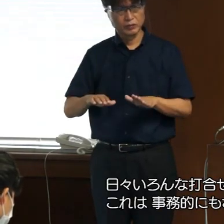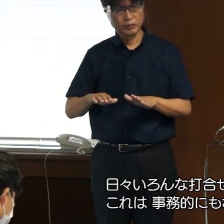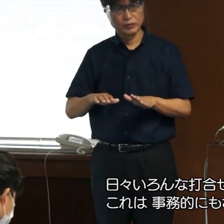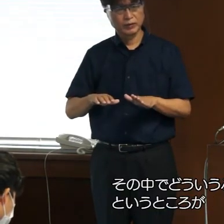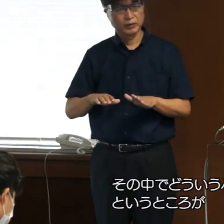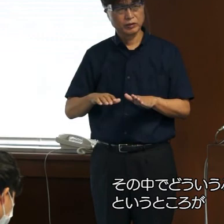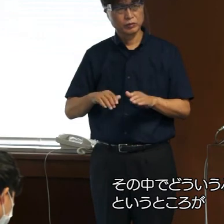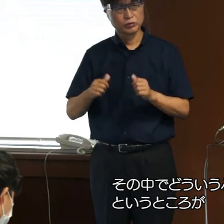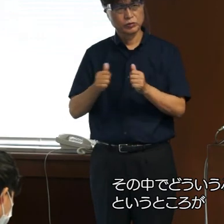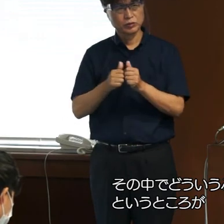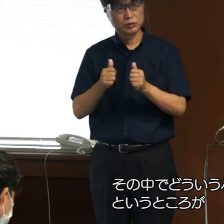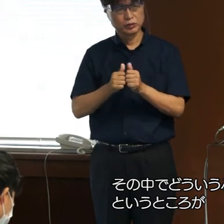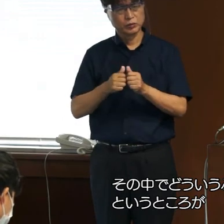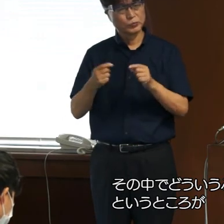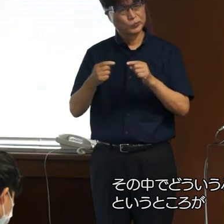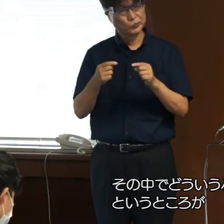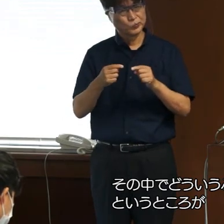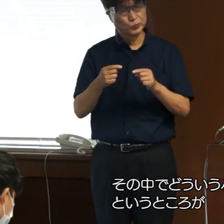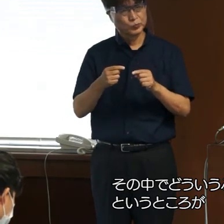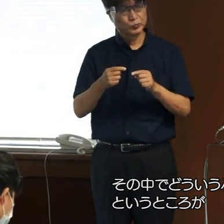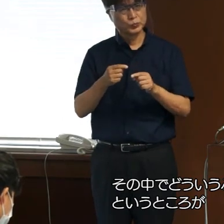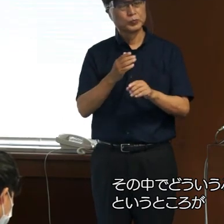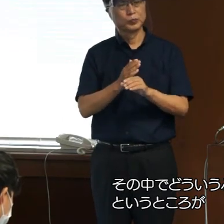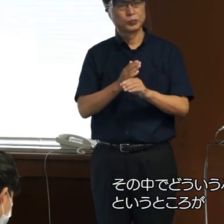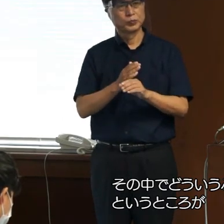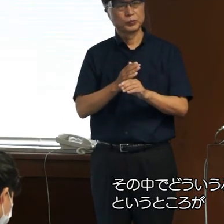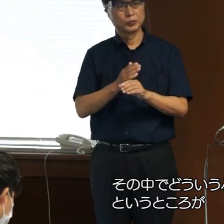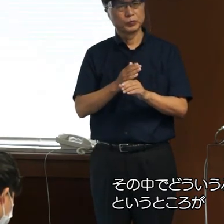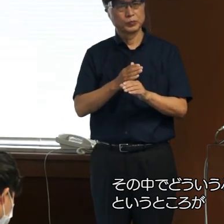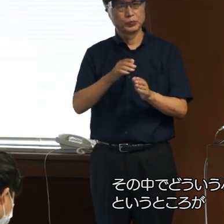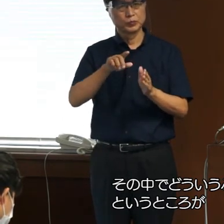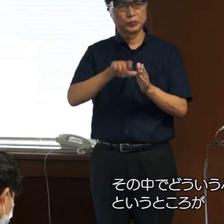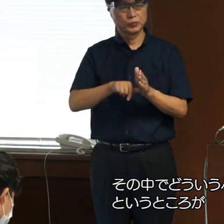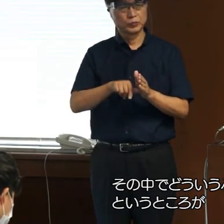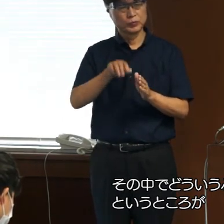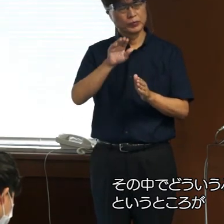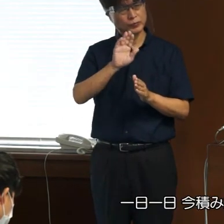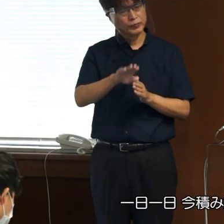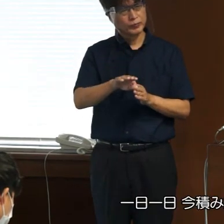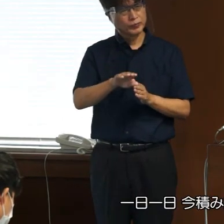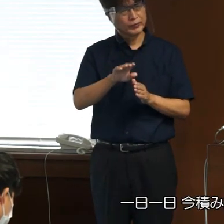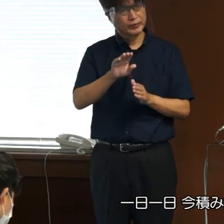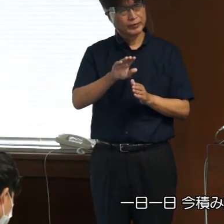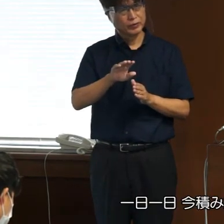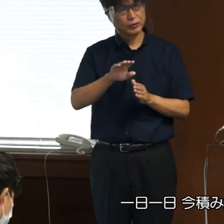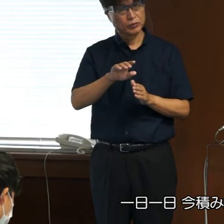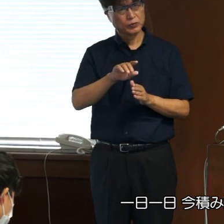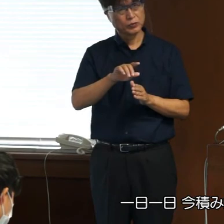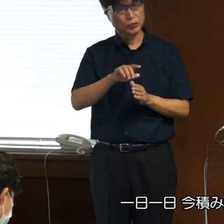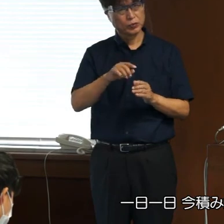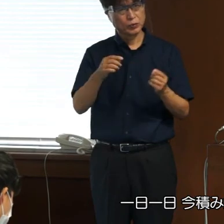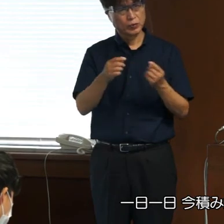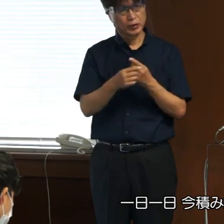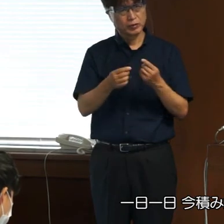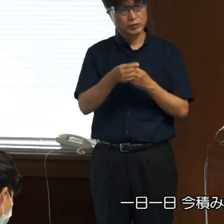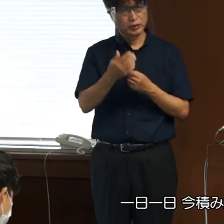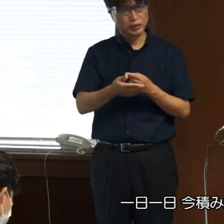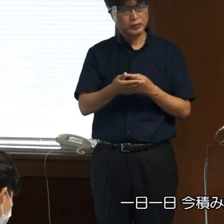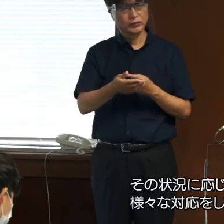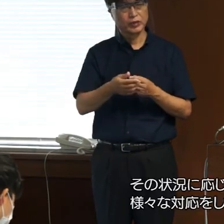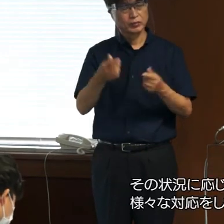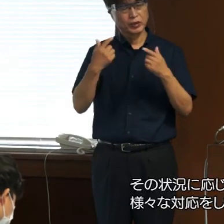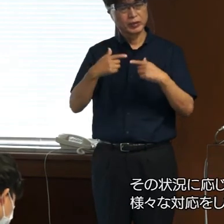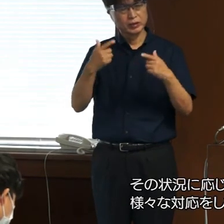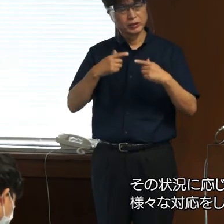ので、その中で、どういうふうな形になっていくのかっていうところが一日一日今積み重ねているところなので